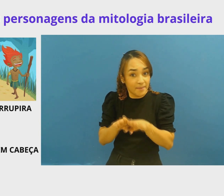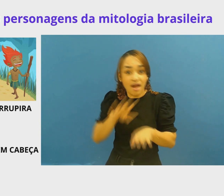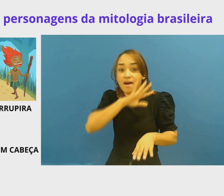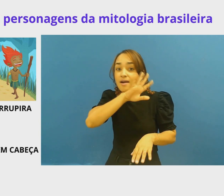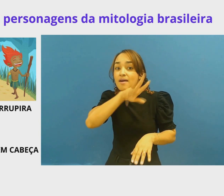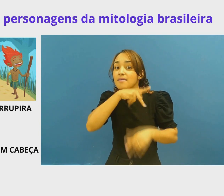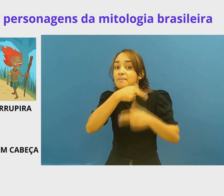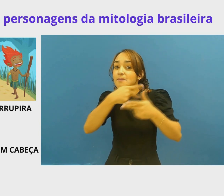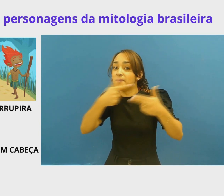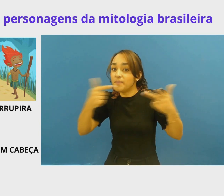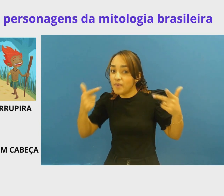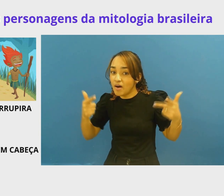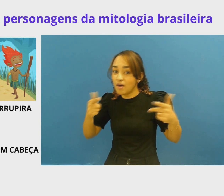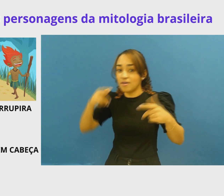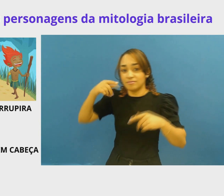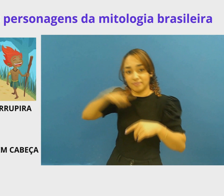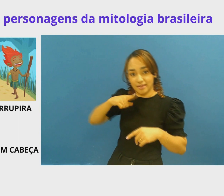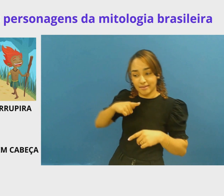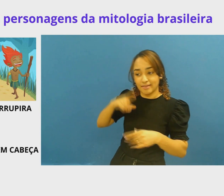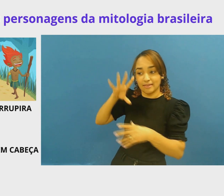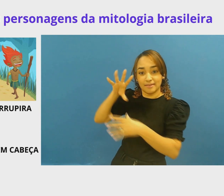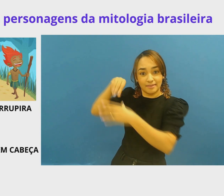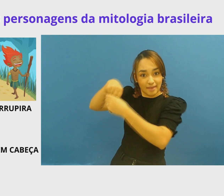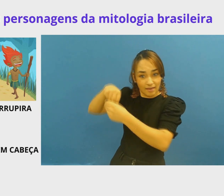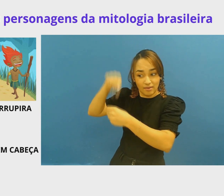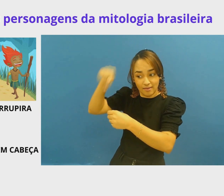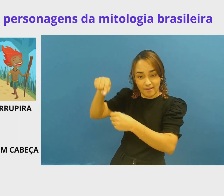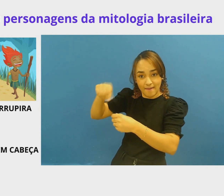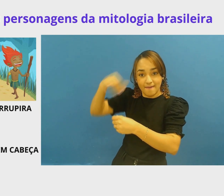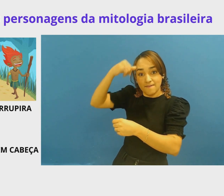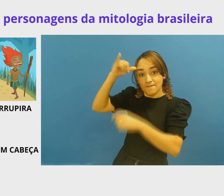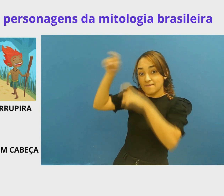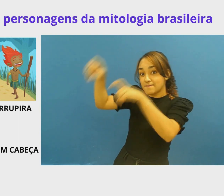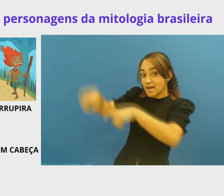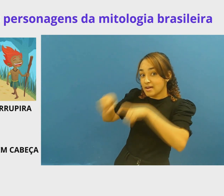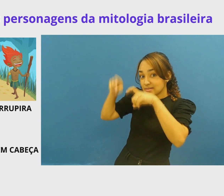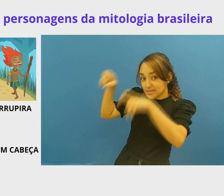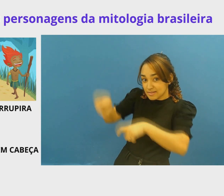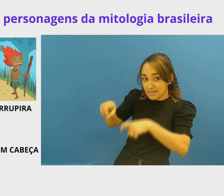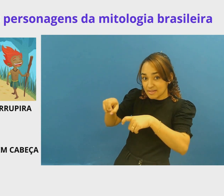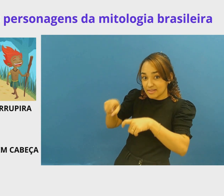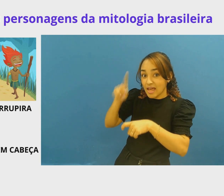também de soltar os animais das fazendas.